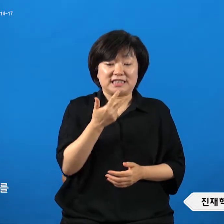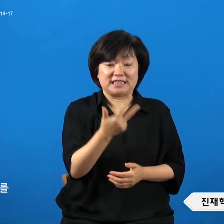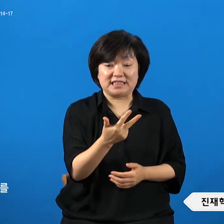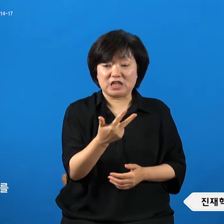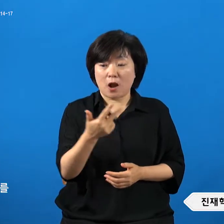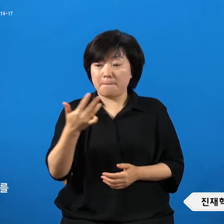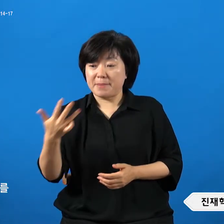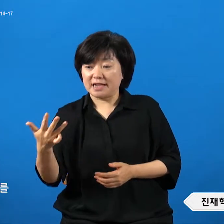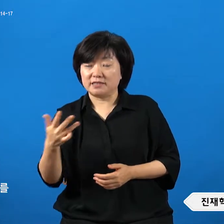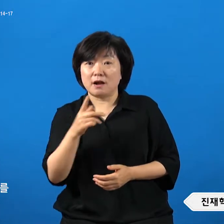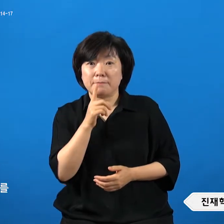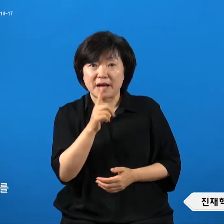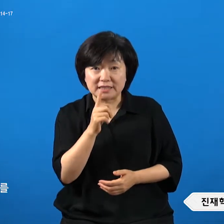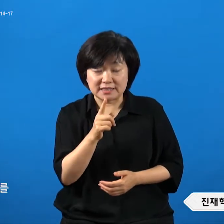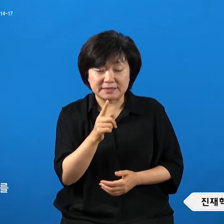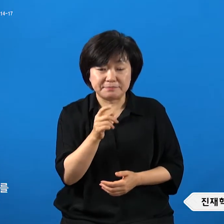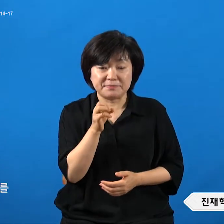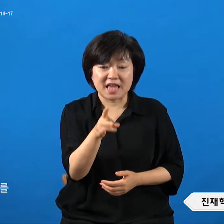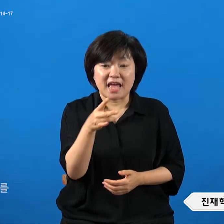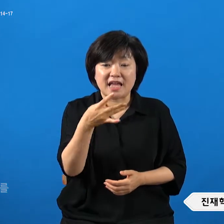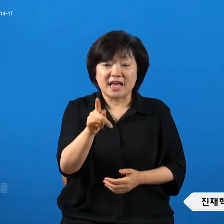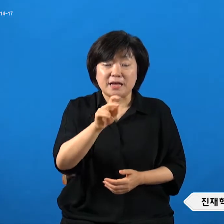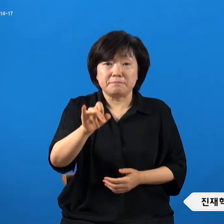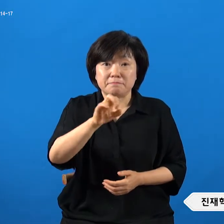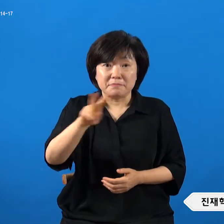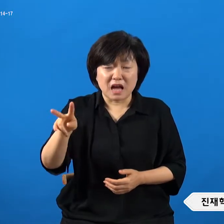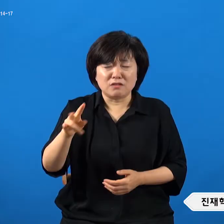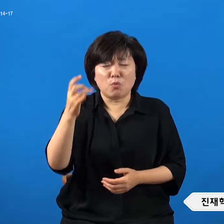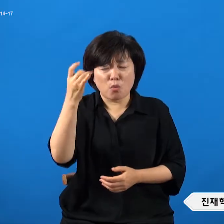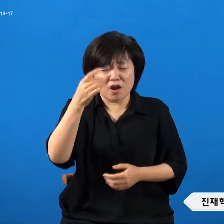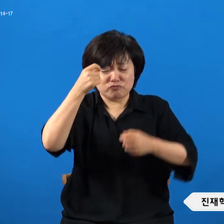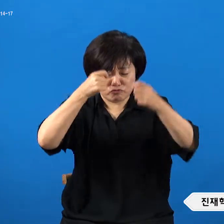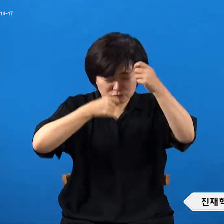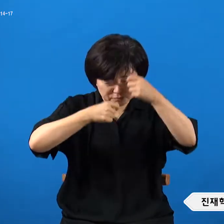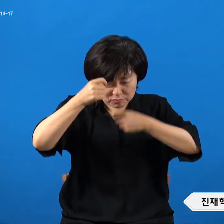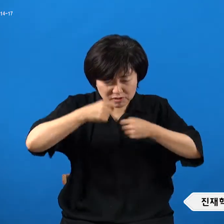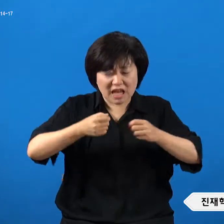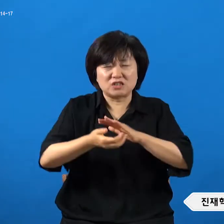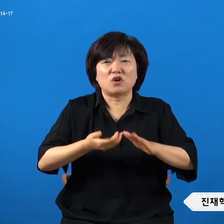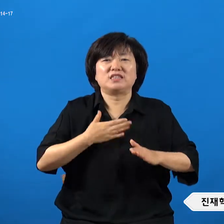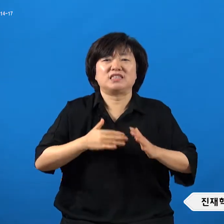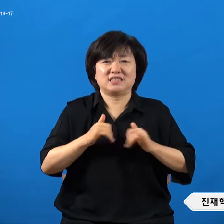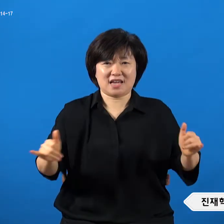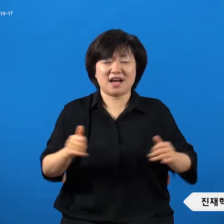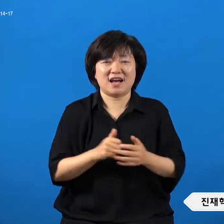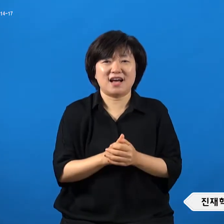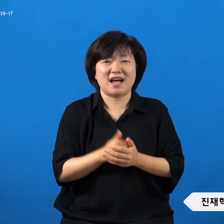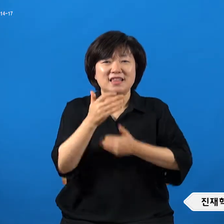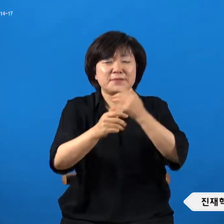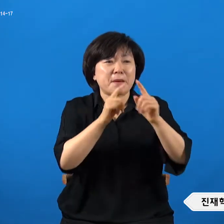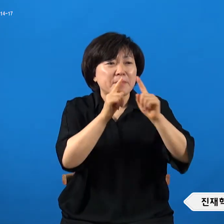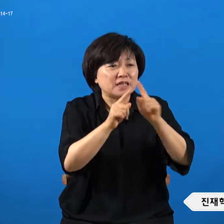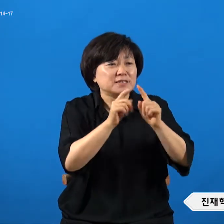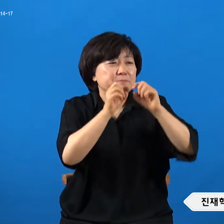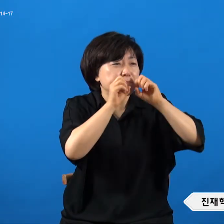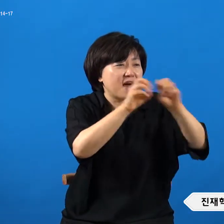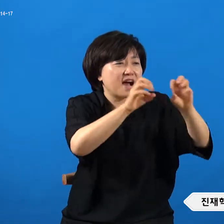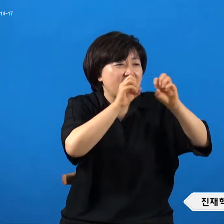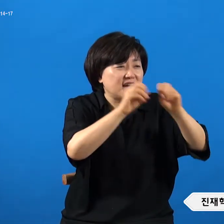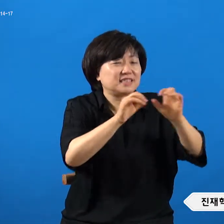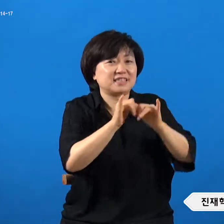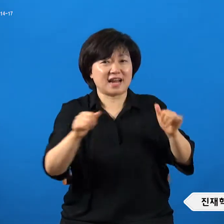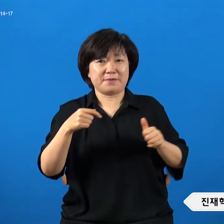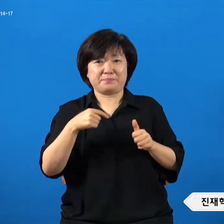7절, 8절 말씀을 보면 에레미야는 눈물의 선지자였습니다. 하나님의 말씀을 증거하는 그에게